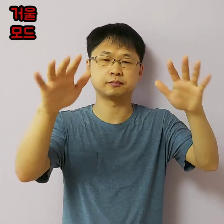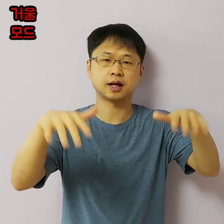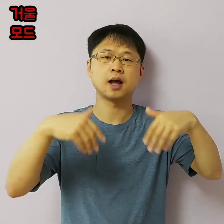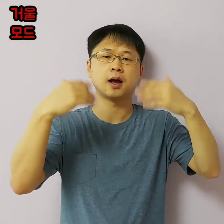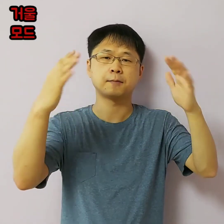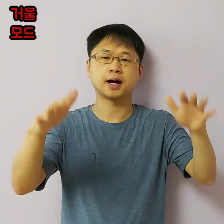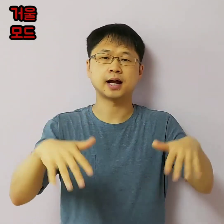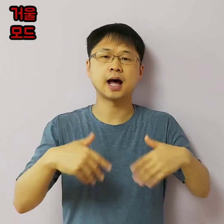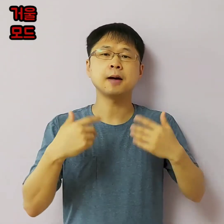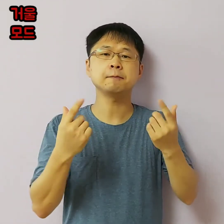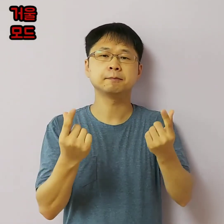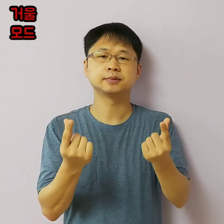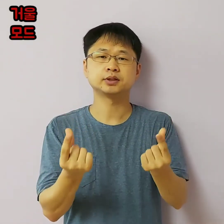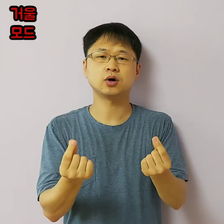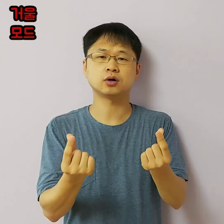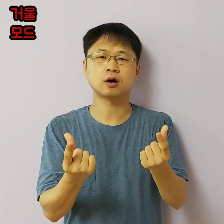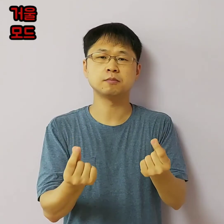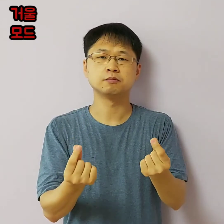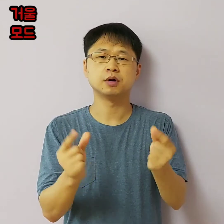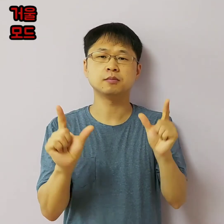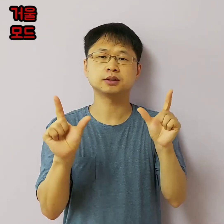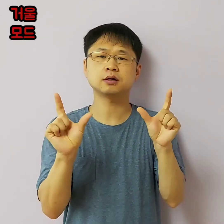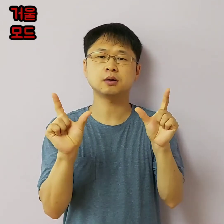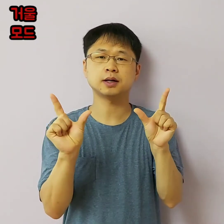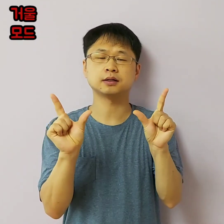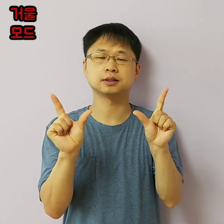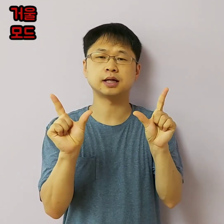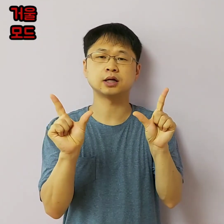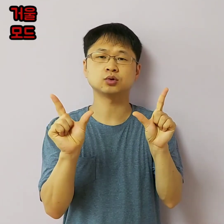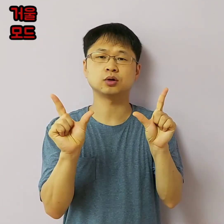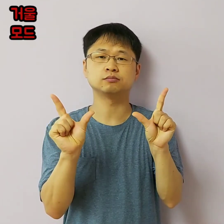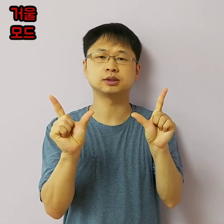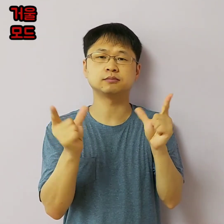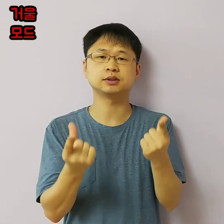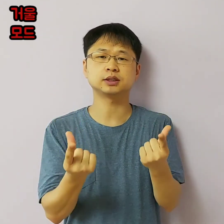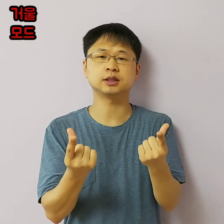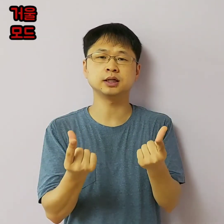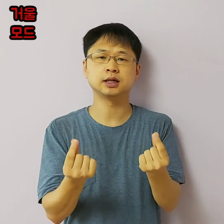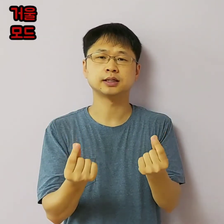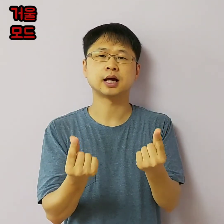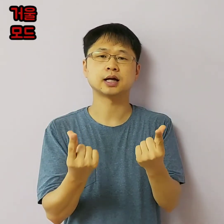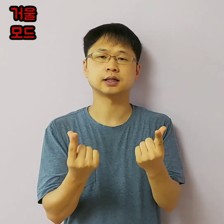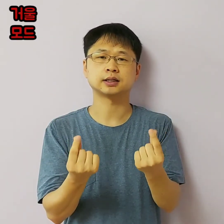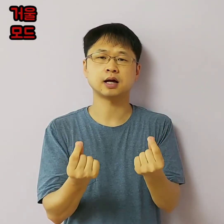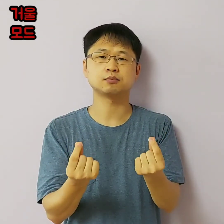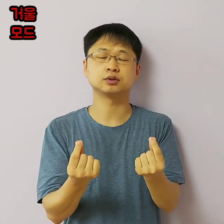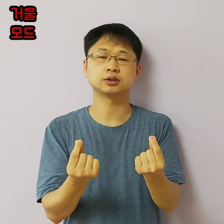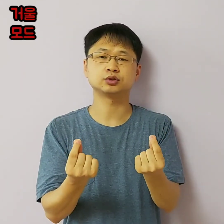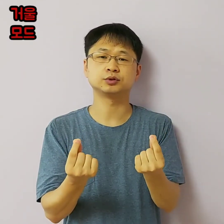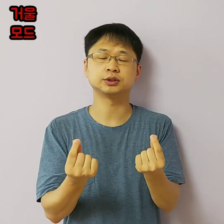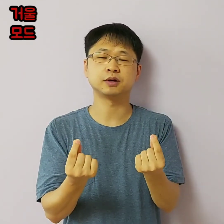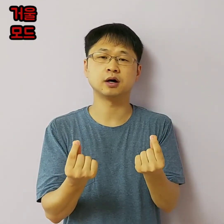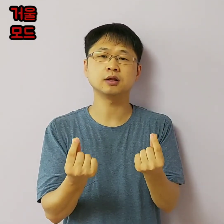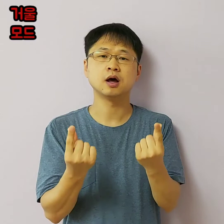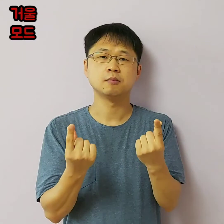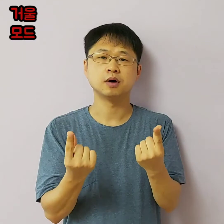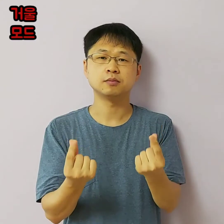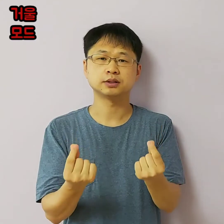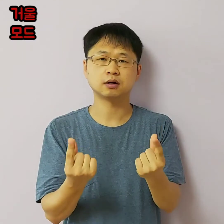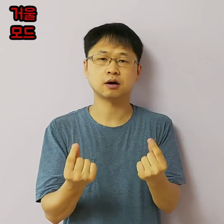됩니다. 바람처럼, 뭐뭐처럼 하는 것은 양손 엄지검지를 딱딱 부딪혀주시면